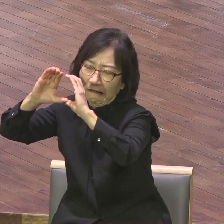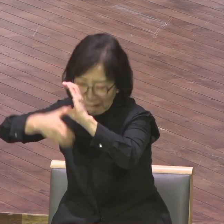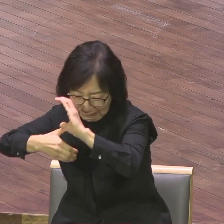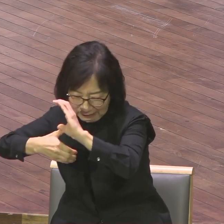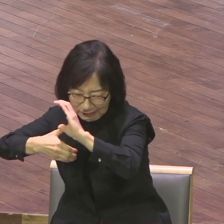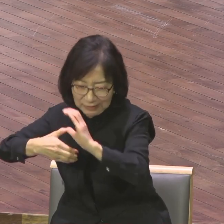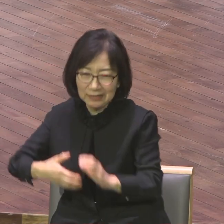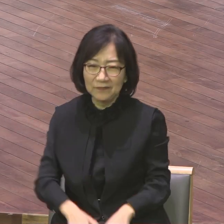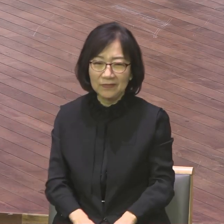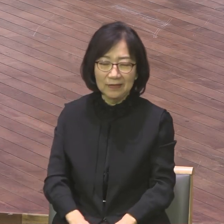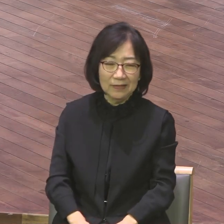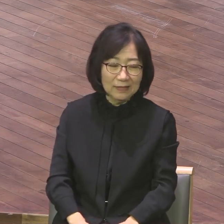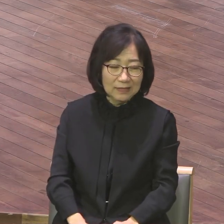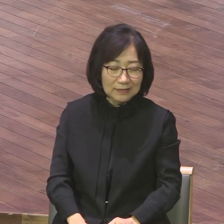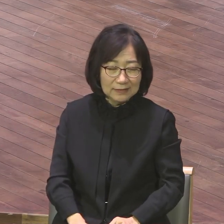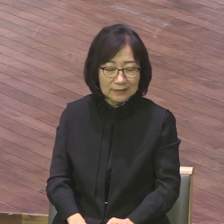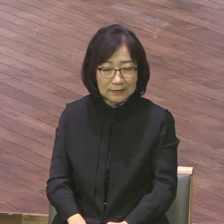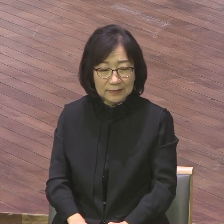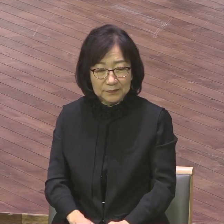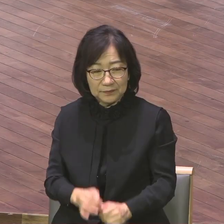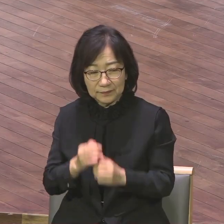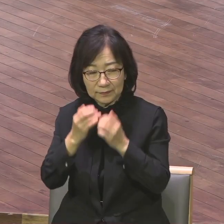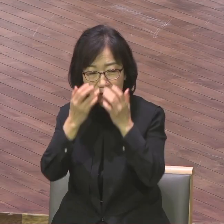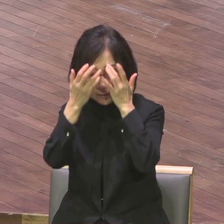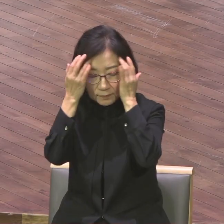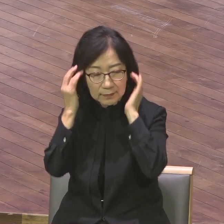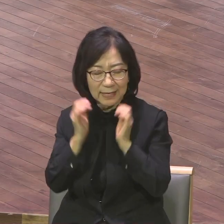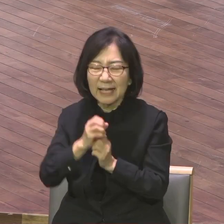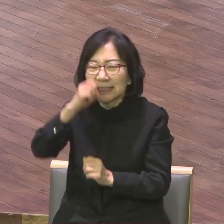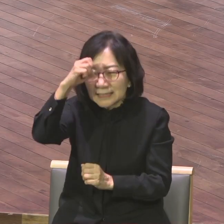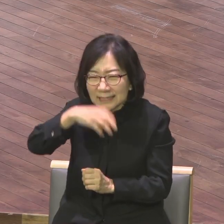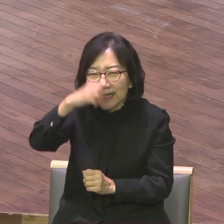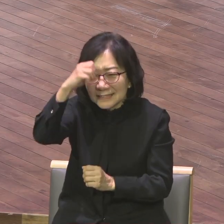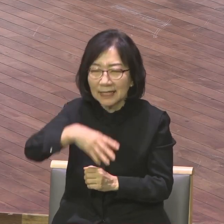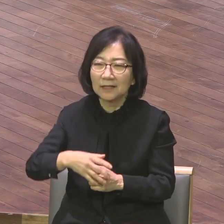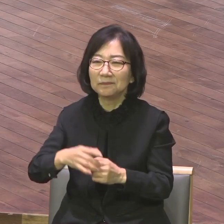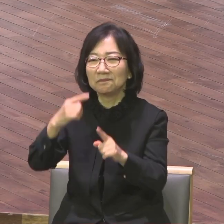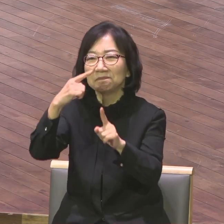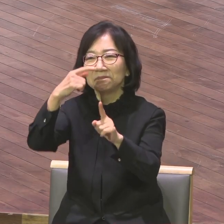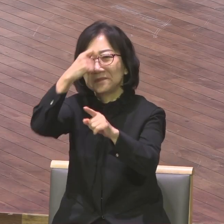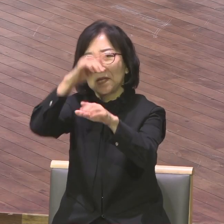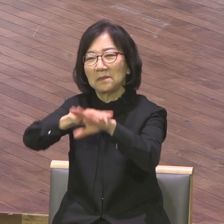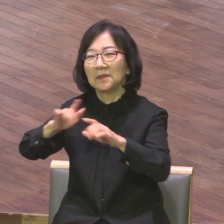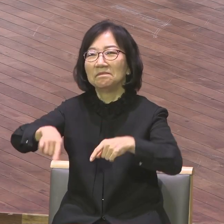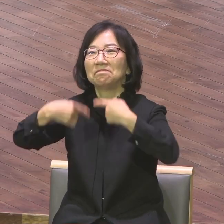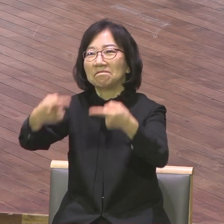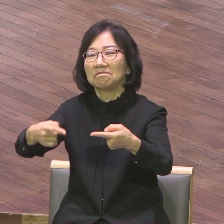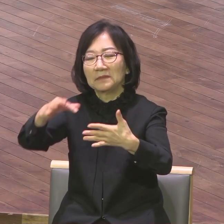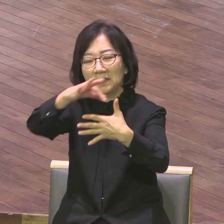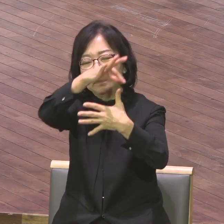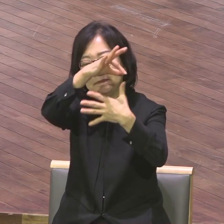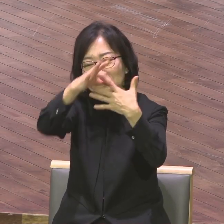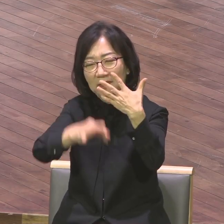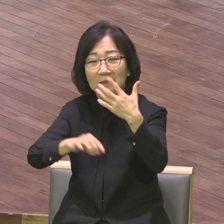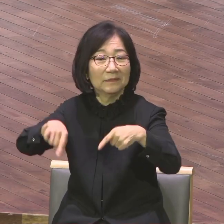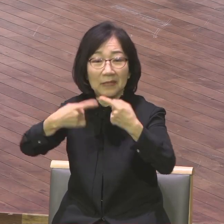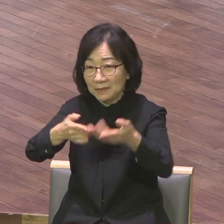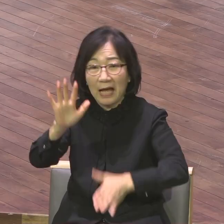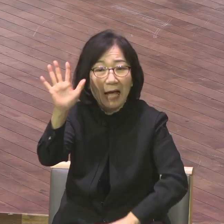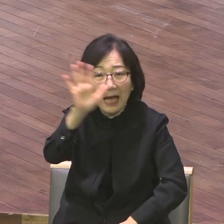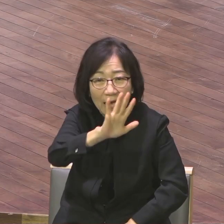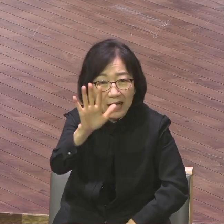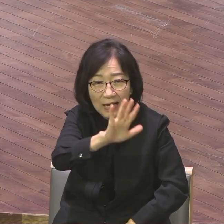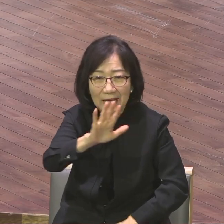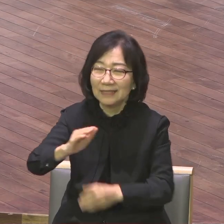다시 말하면 단순히 종교적 행위가 아니라 하나님과 영적